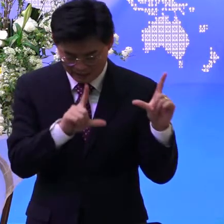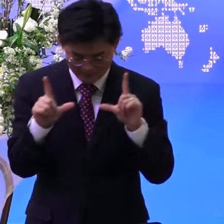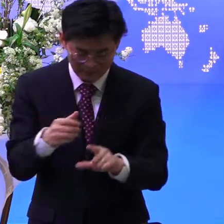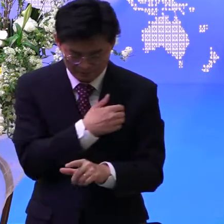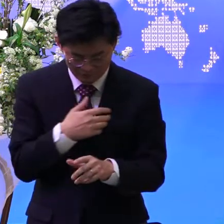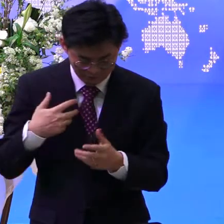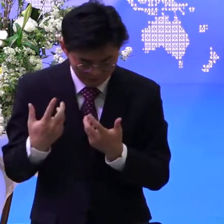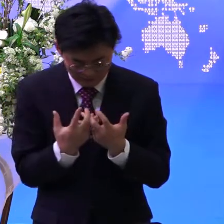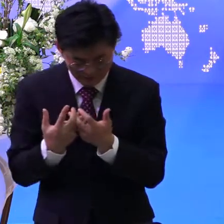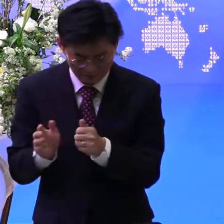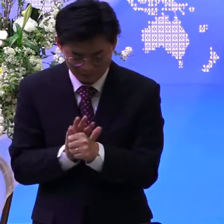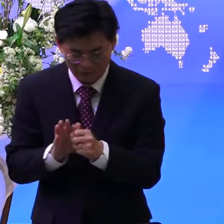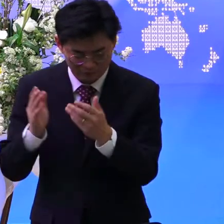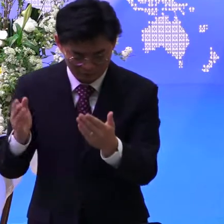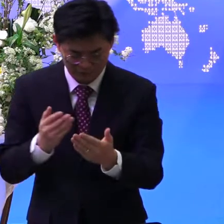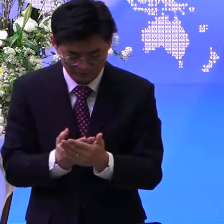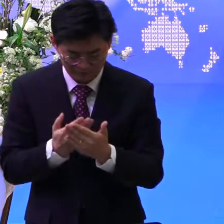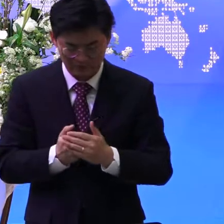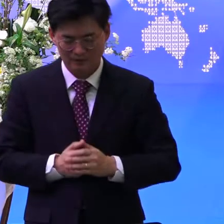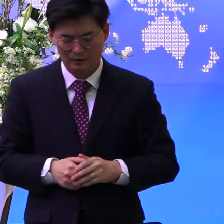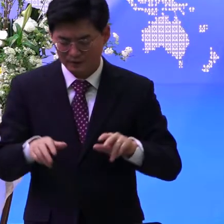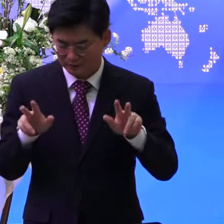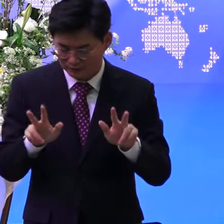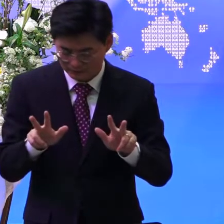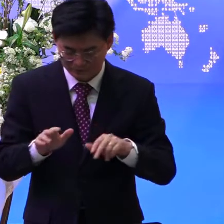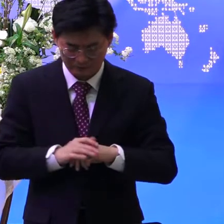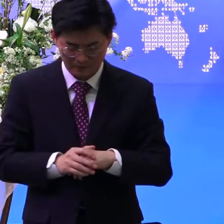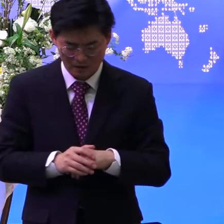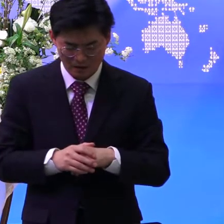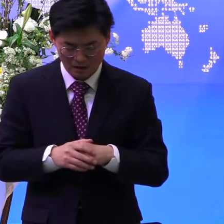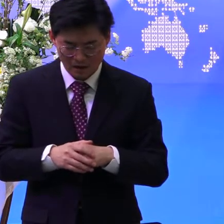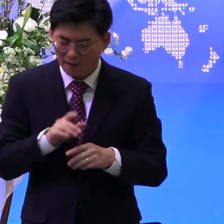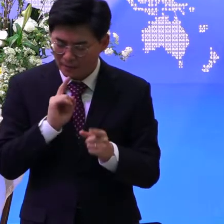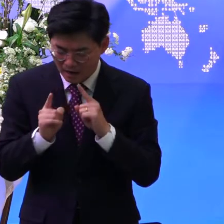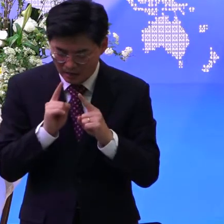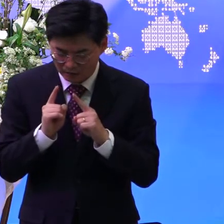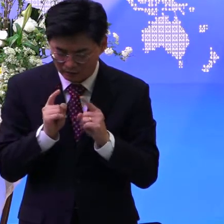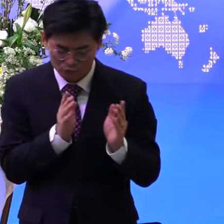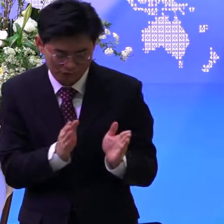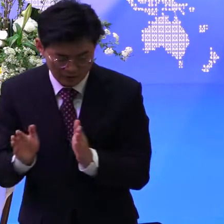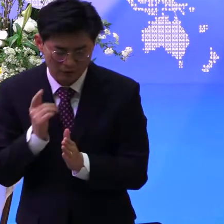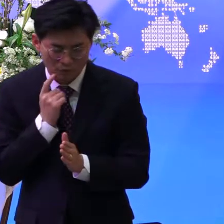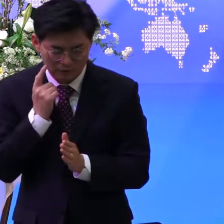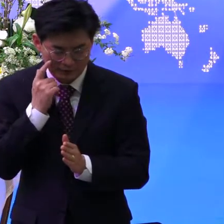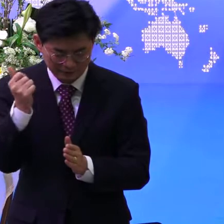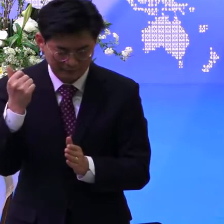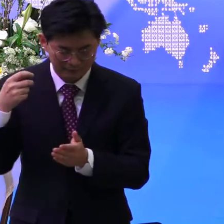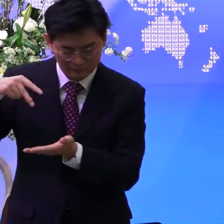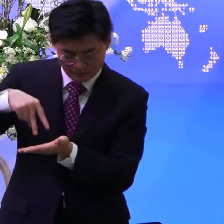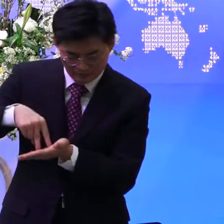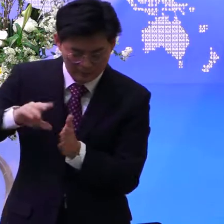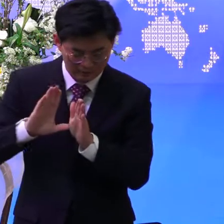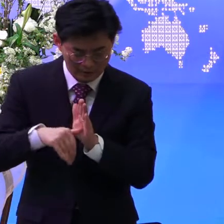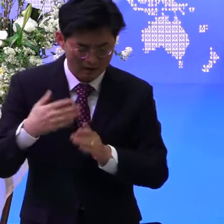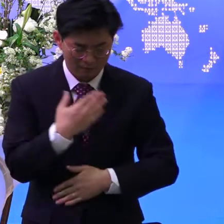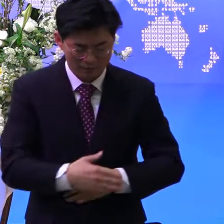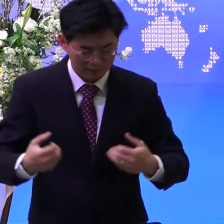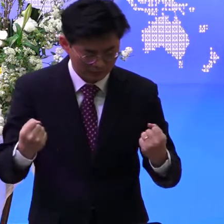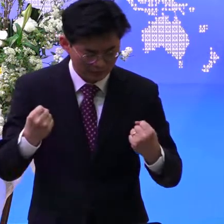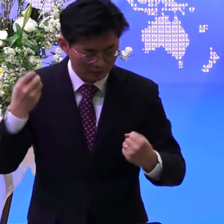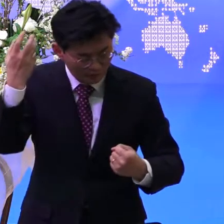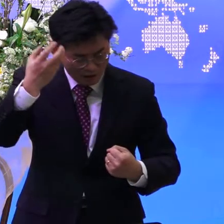풍성하게 하여 주옵소서. 이 시간 기도 가운데 말씀을 준비하신 목사님에게 육신의 건강과 영적 은혜가 넘치게